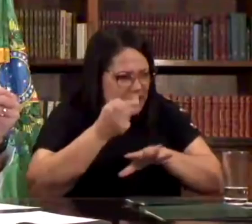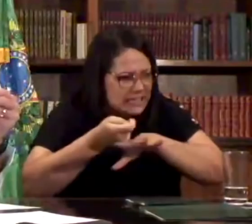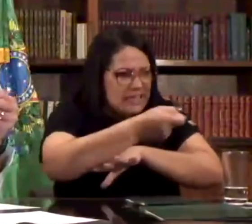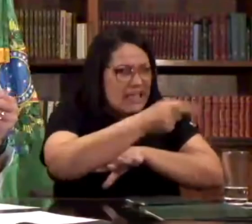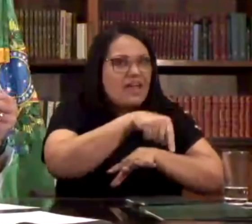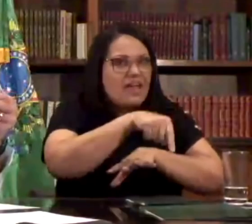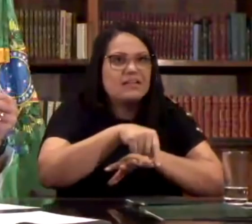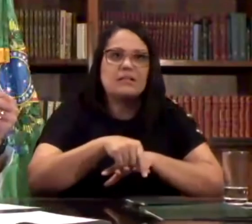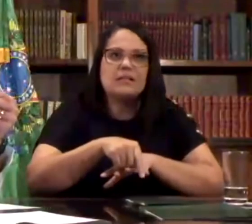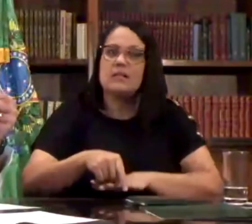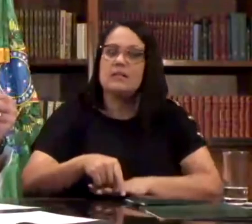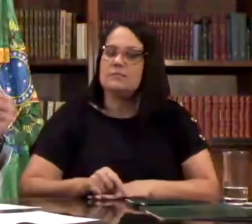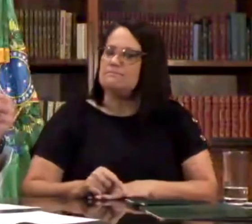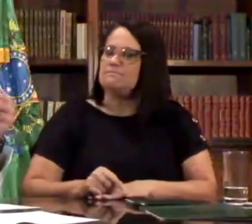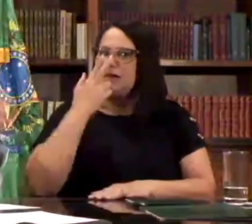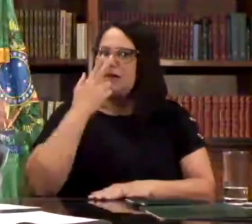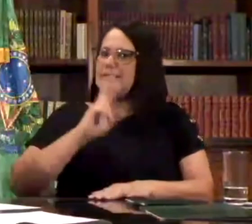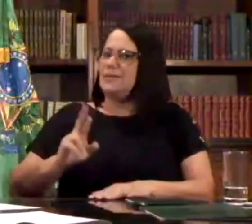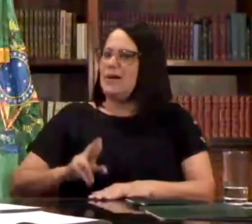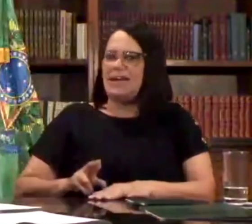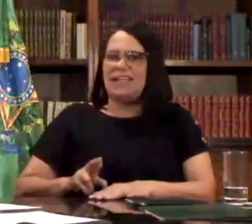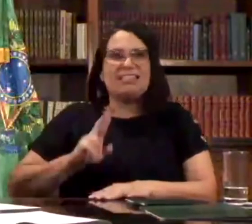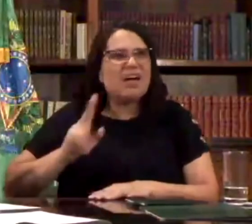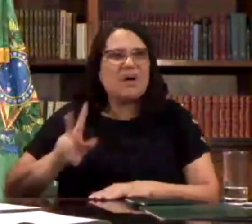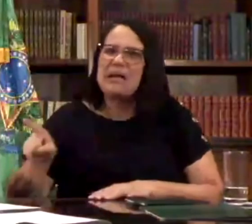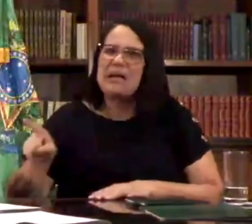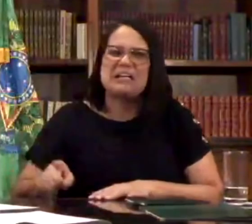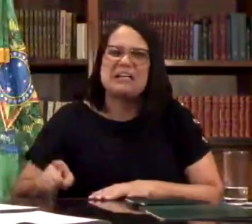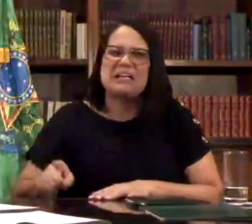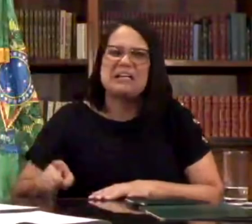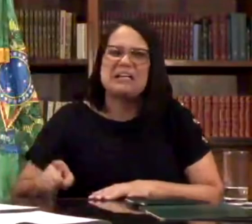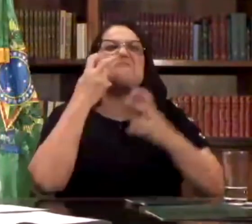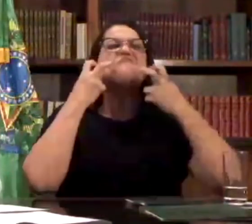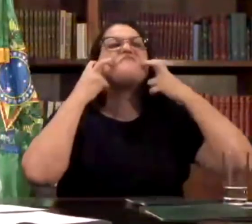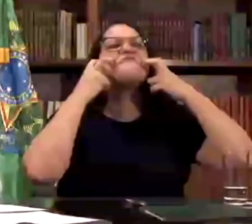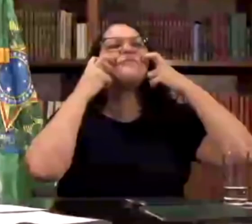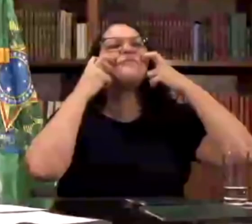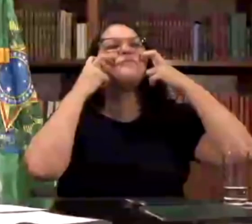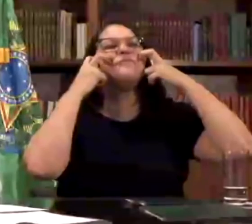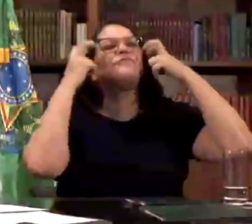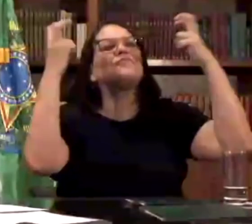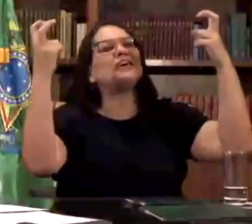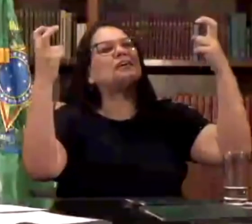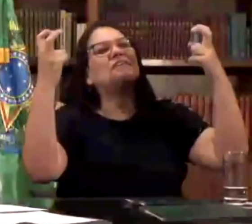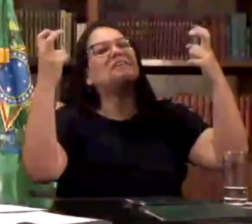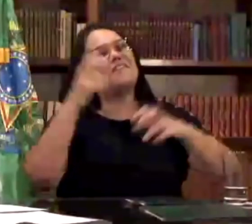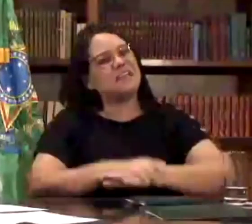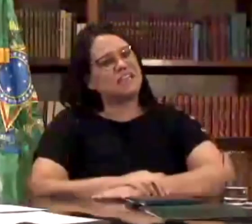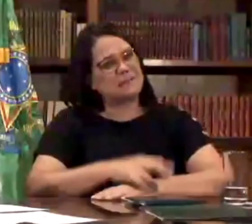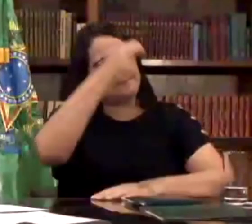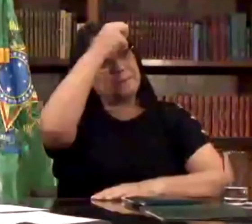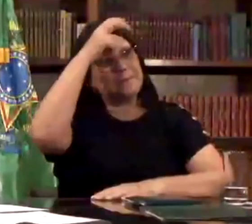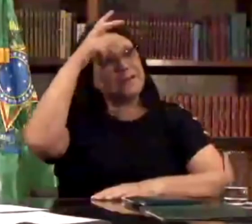uma postagem, parece que não é. E se não for, que vergonha, prezado prefeito Bruno Covas, né?